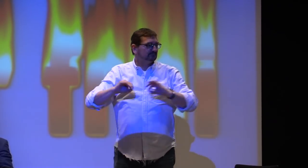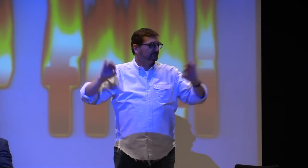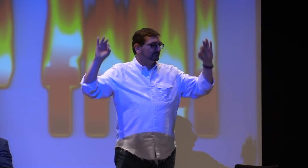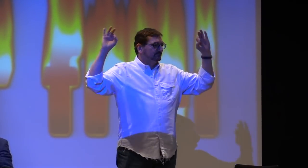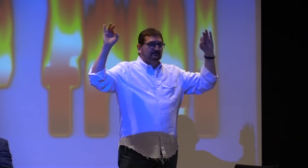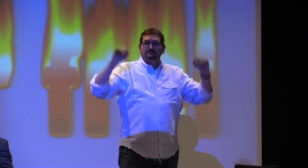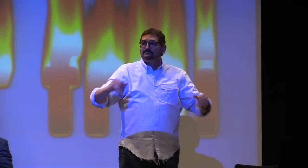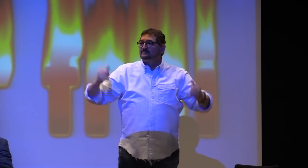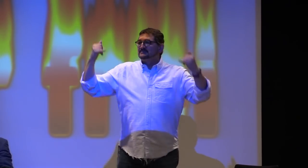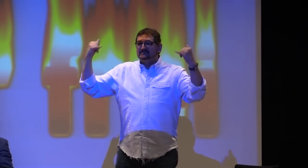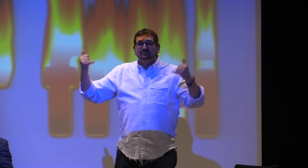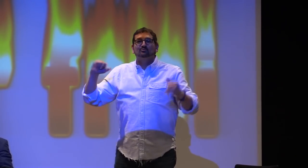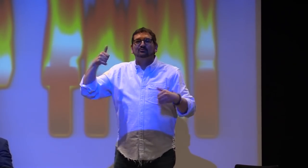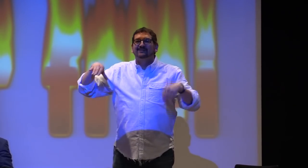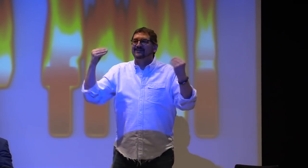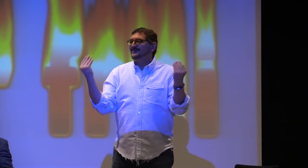Wunderbar, dann können wir jetzt auch starten.